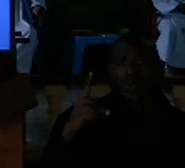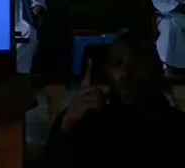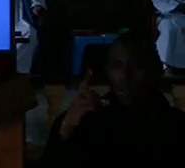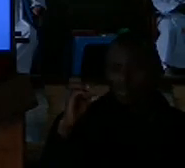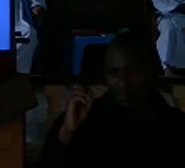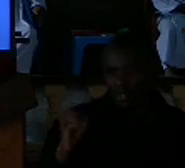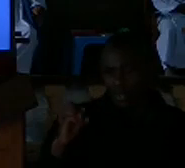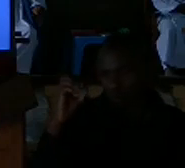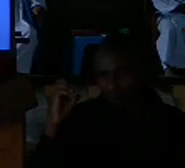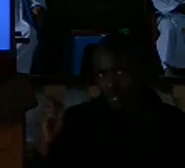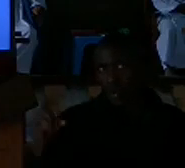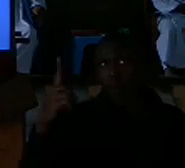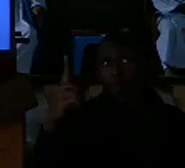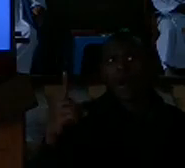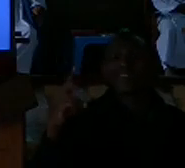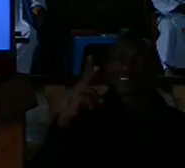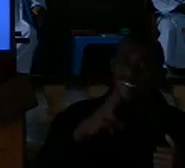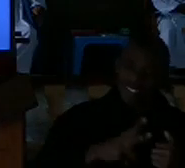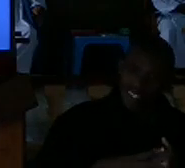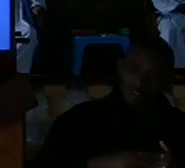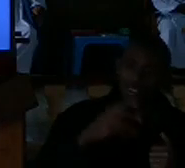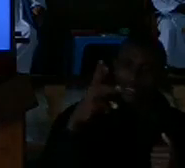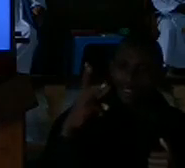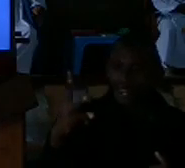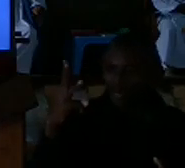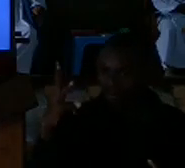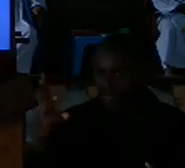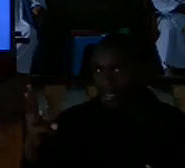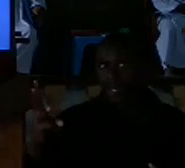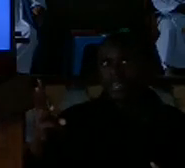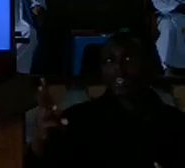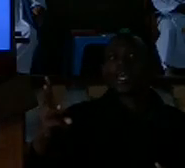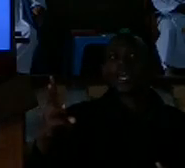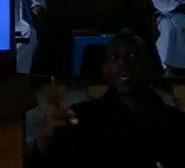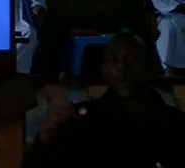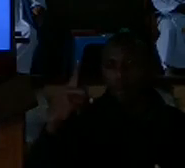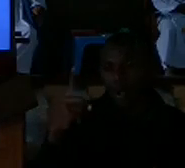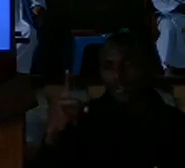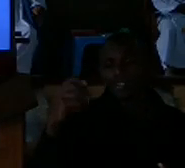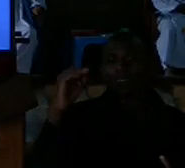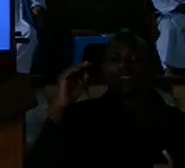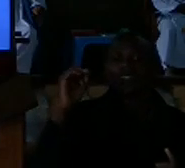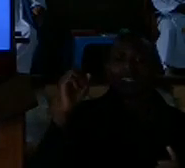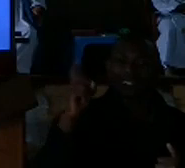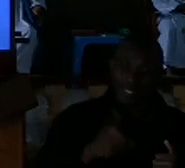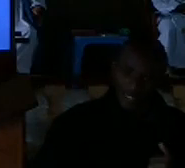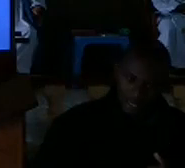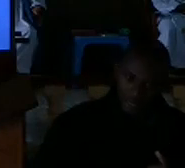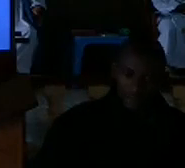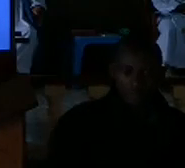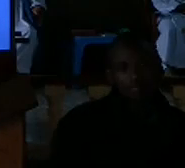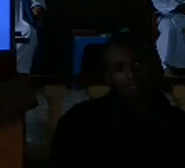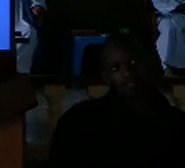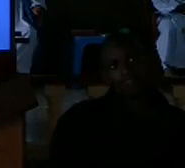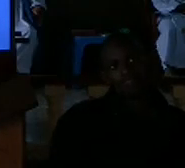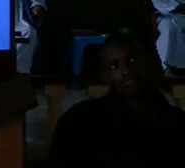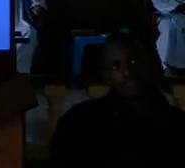imwe kibugu kibugu imwe mugwanja ithatu ithatu